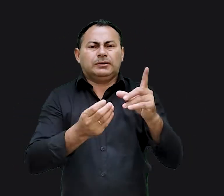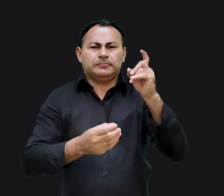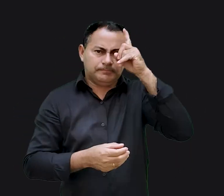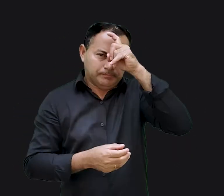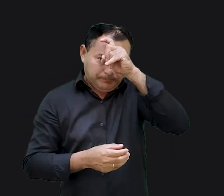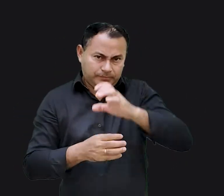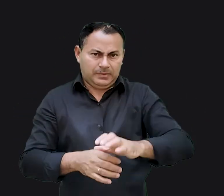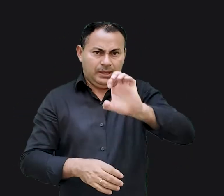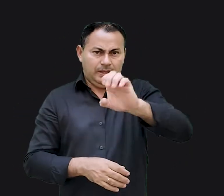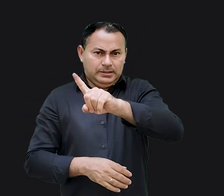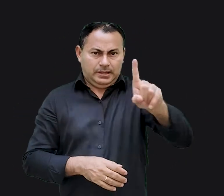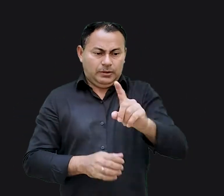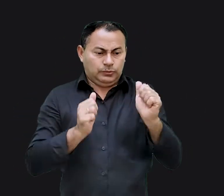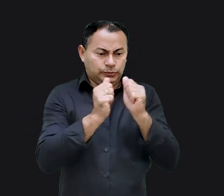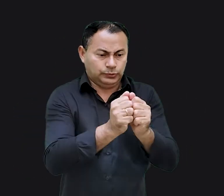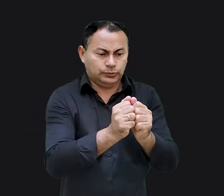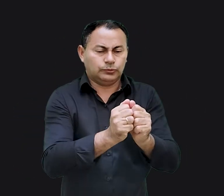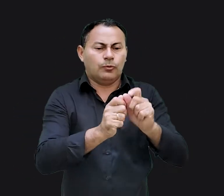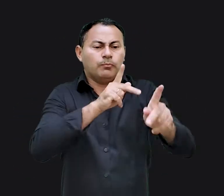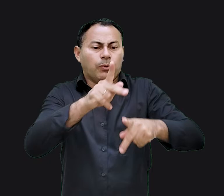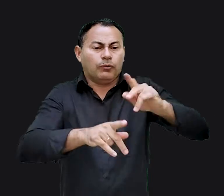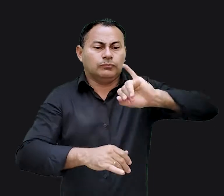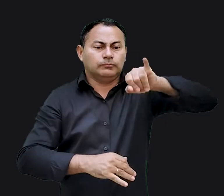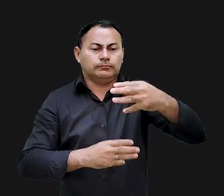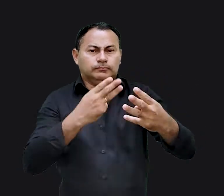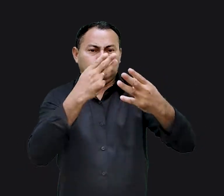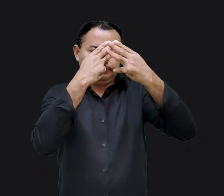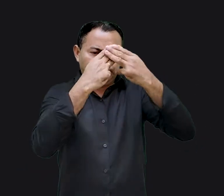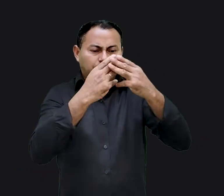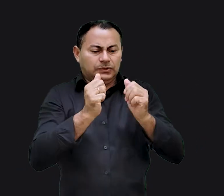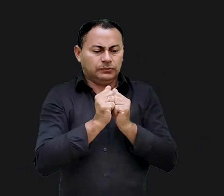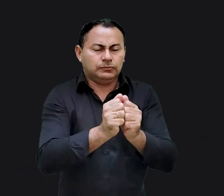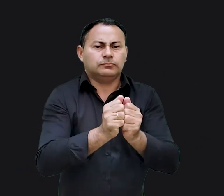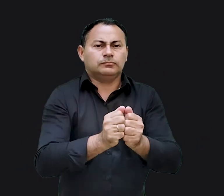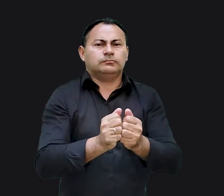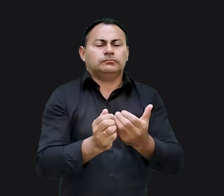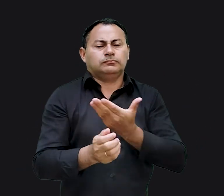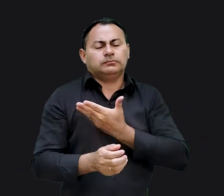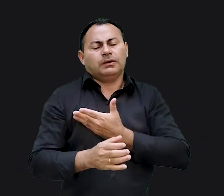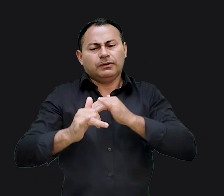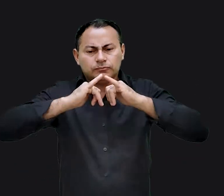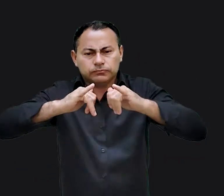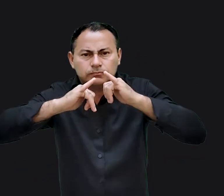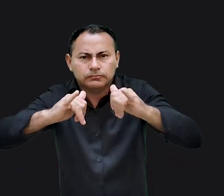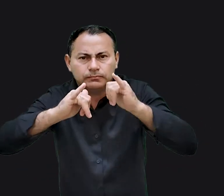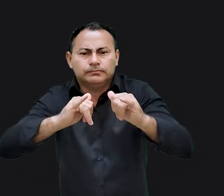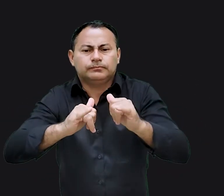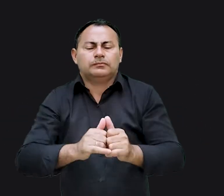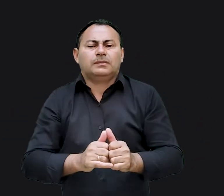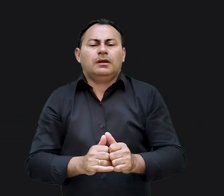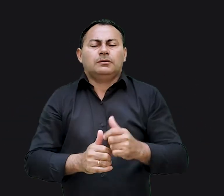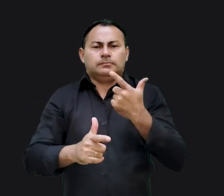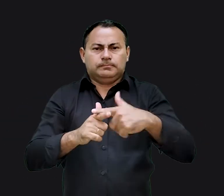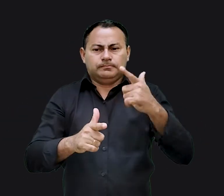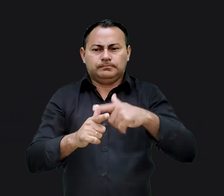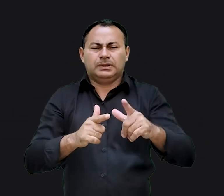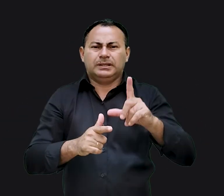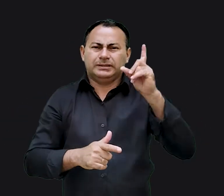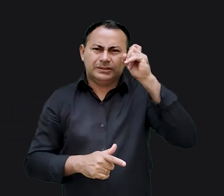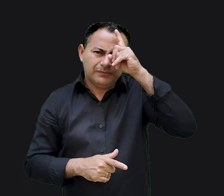dificuldades. Ezequiel foi para o exílio junto com o povo de Judá e, como companheiro de cativeiro, fazia suas pregações referentes aos